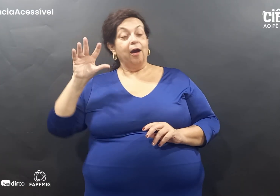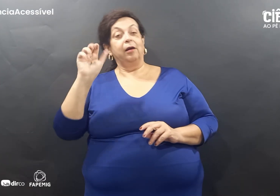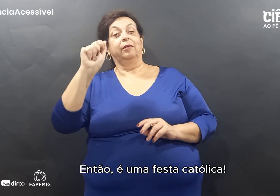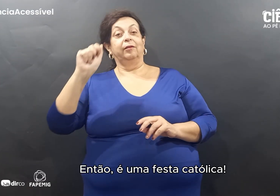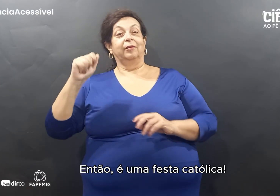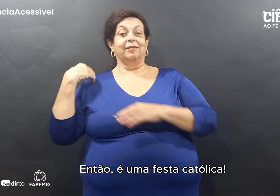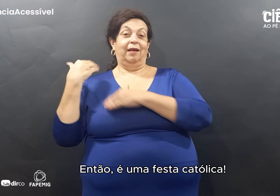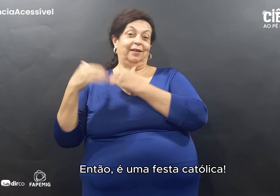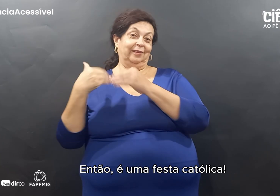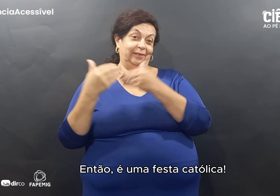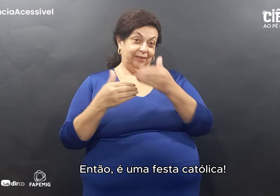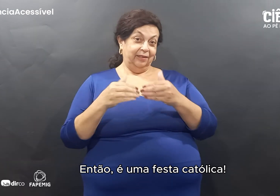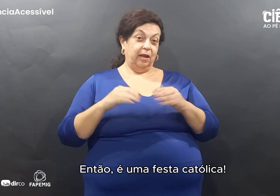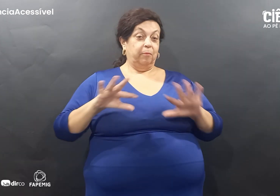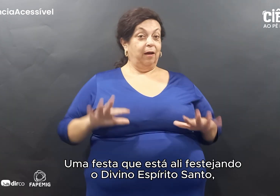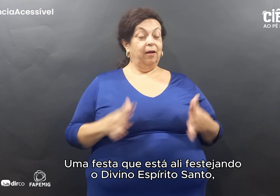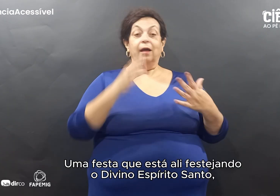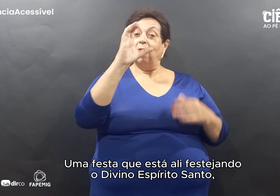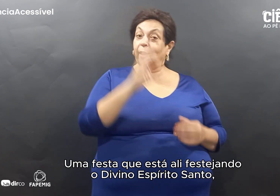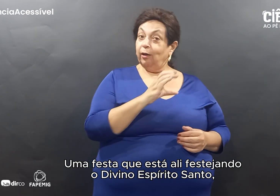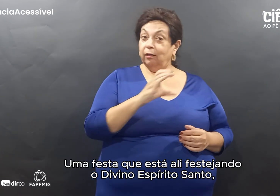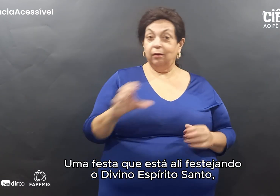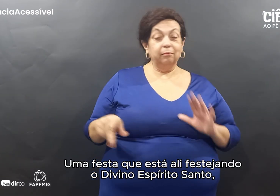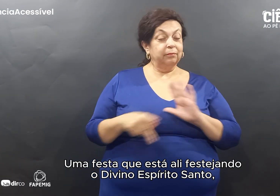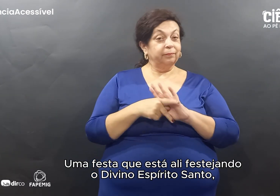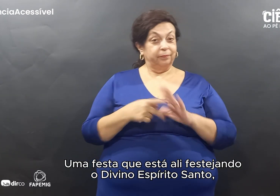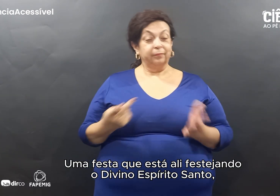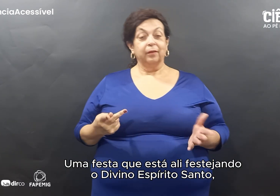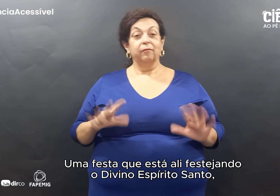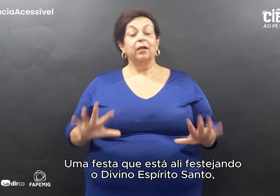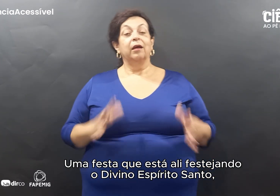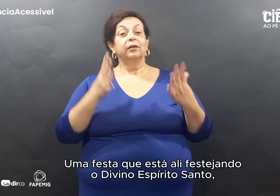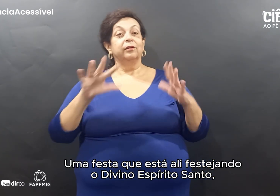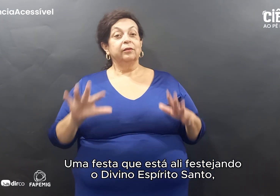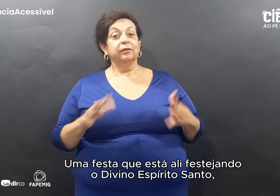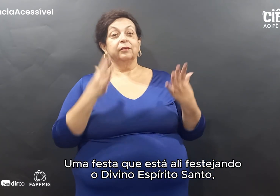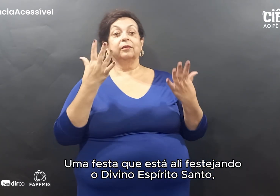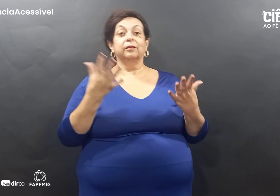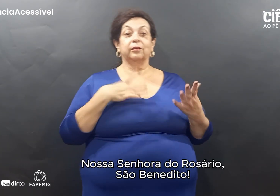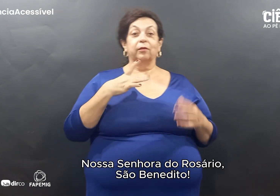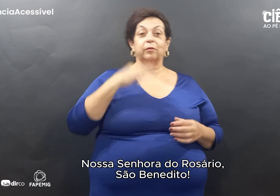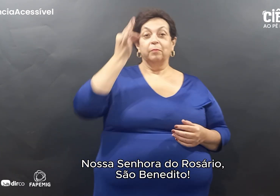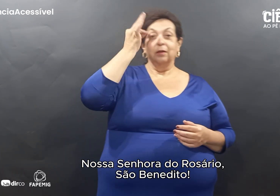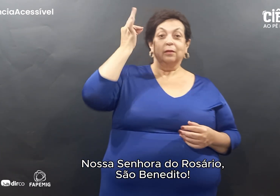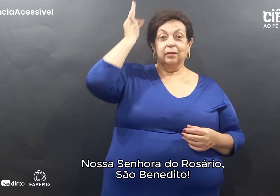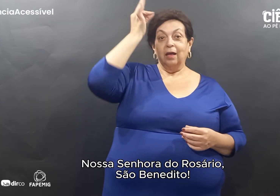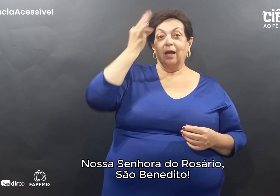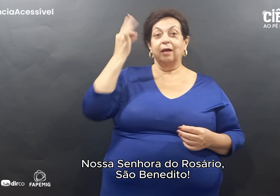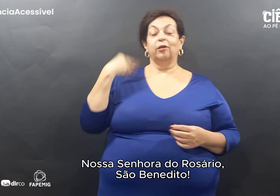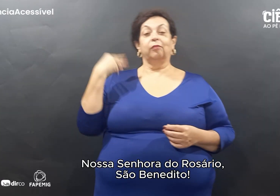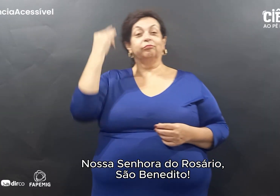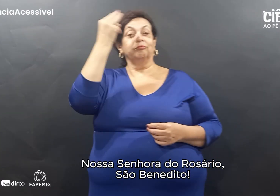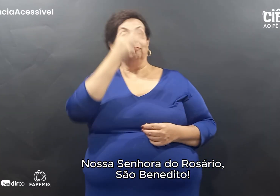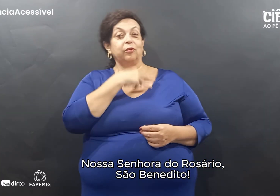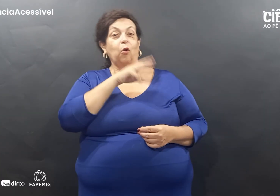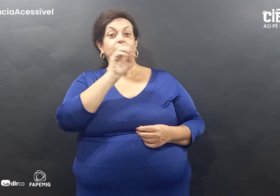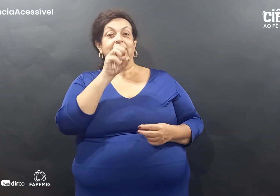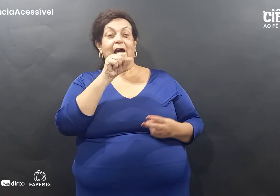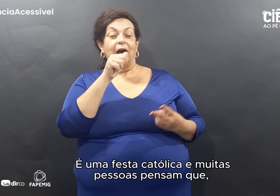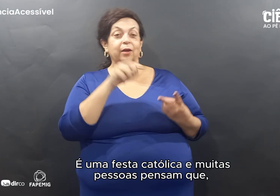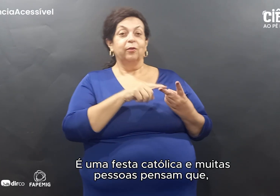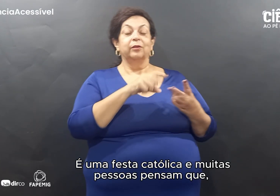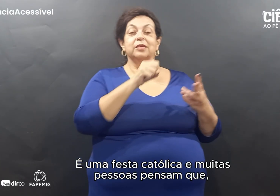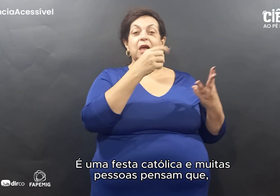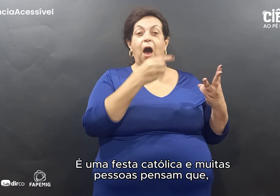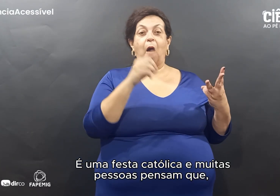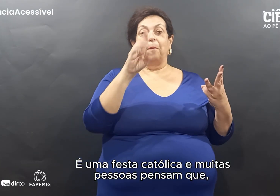afrodescendente. Então, é uma festa católica, uma festa que está ali festejando, né, o Divino Espírito Santo, Nossa Senhora do Rosário, São Benedito.